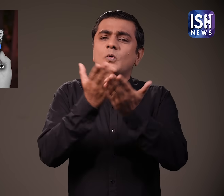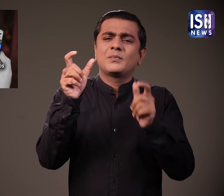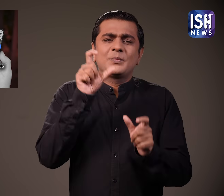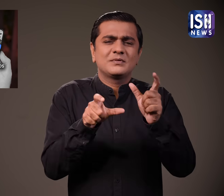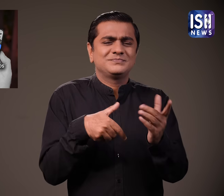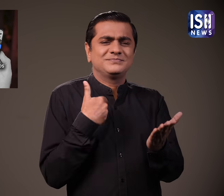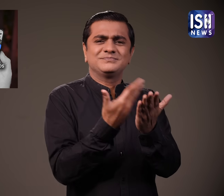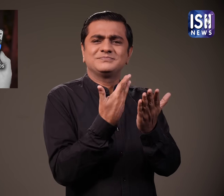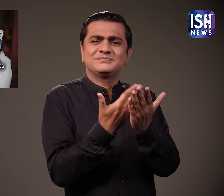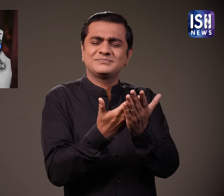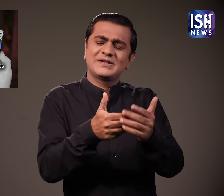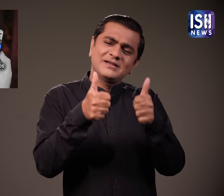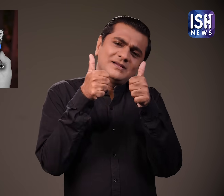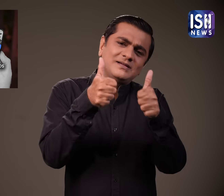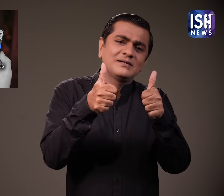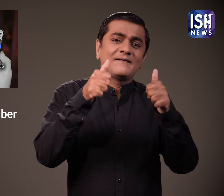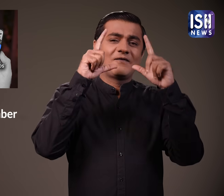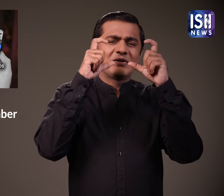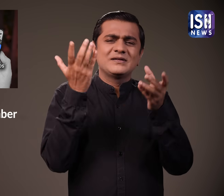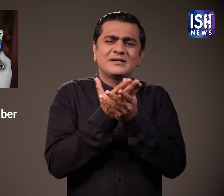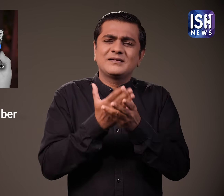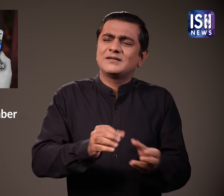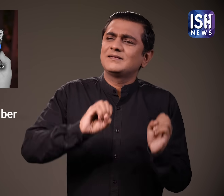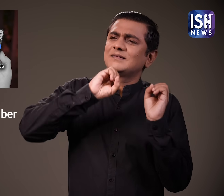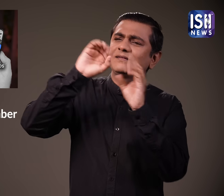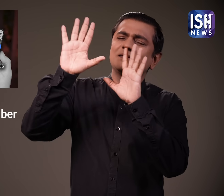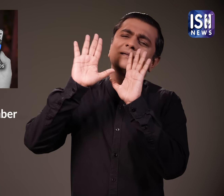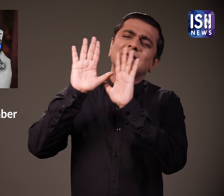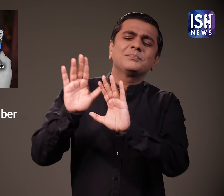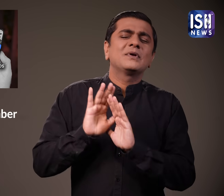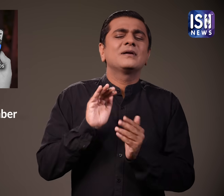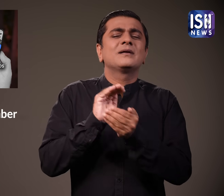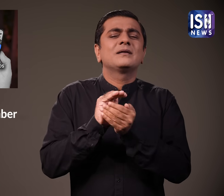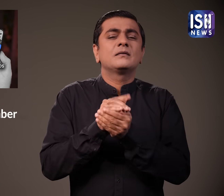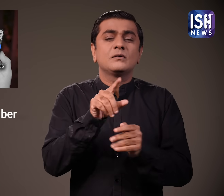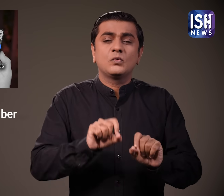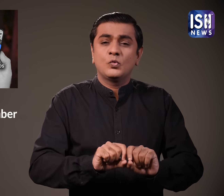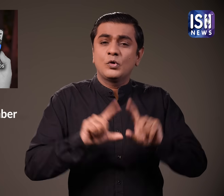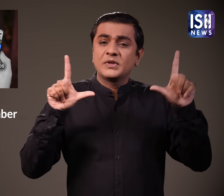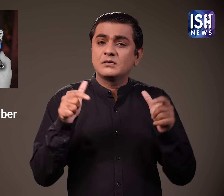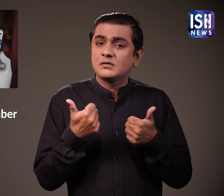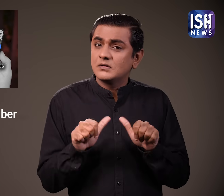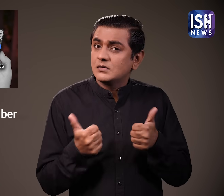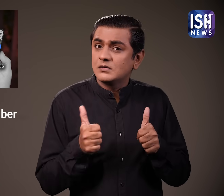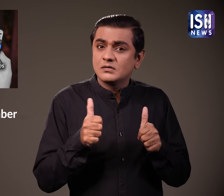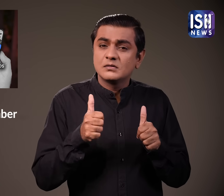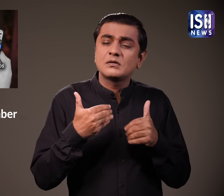जिन यूजर्स का जीमेल अकाउंट, गूगल ड्राइफ, कैलेंडर आदी 2 साल से अक्टिव नहीं है